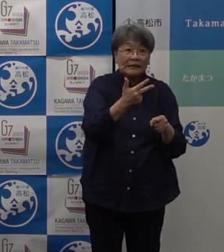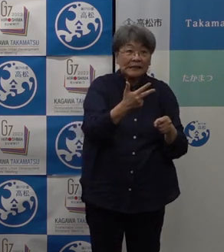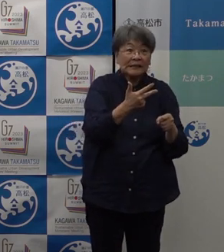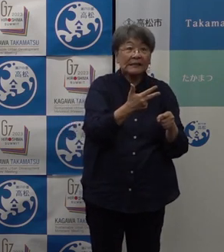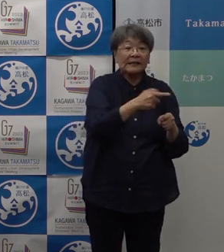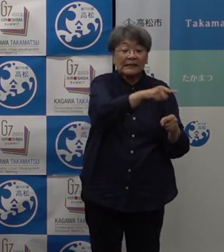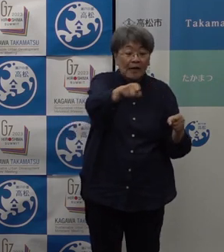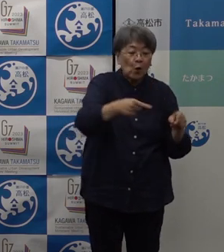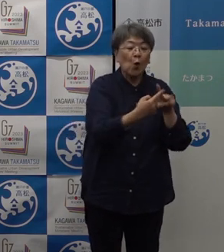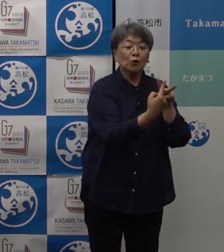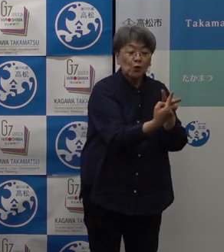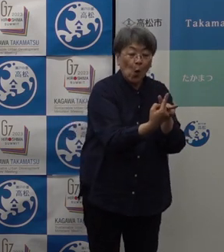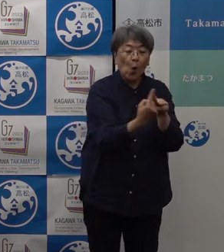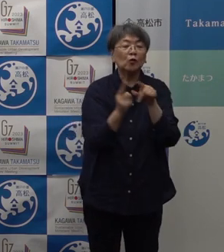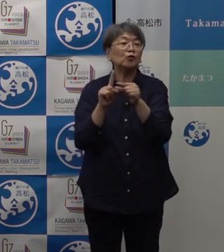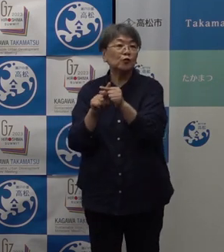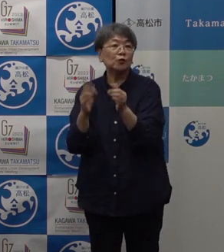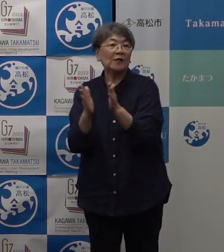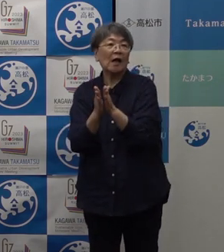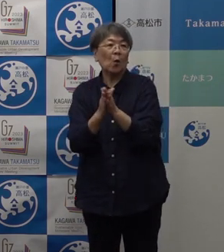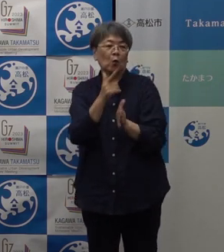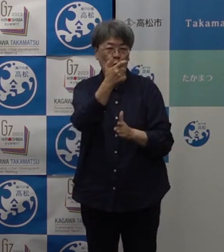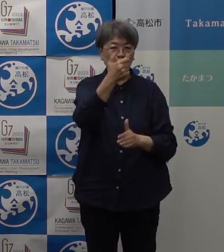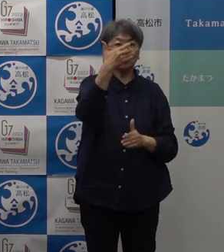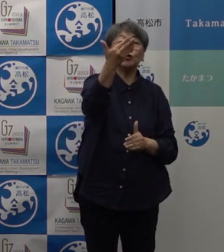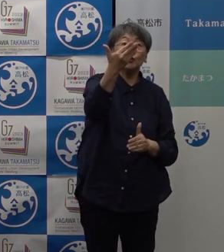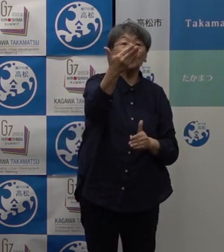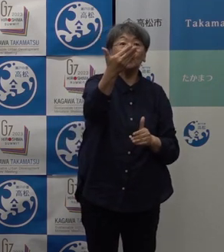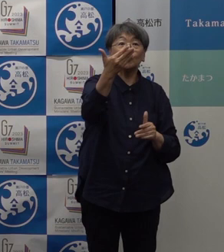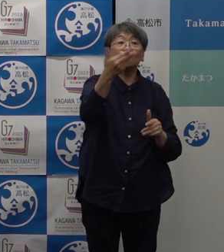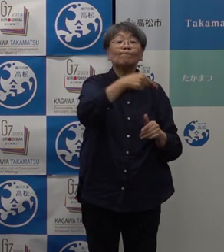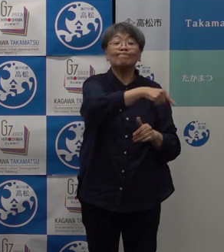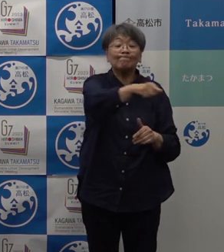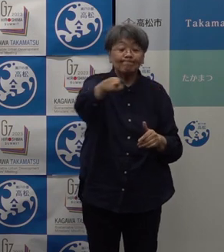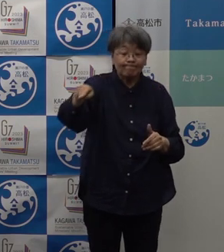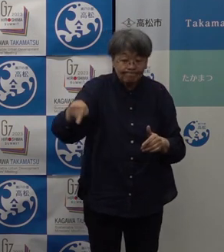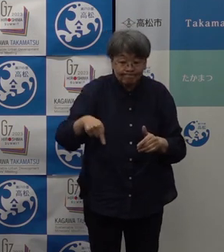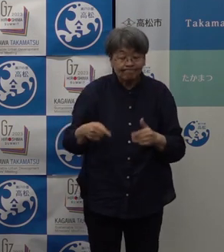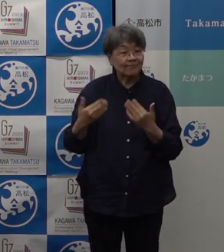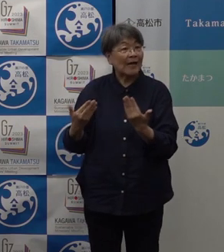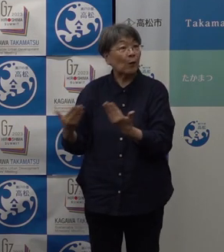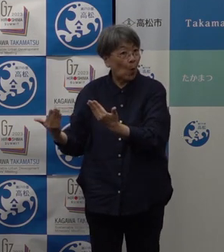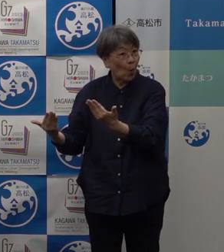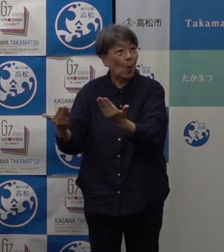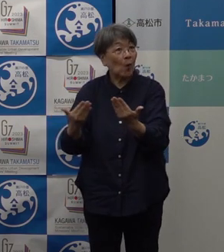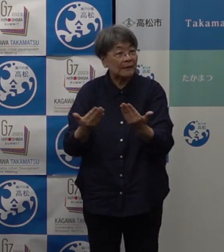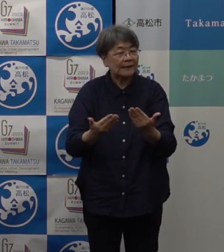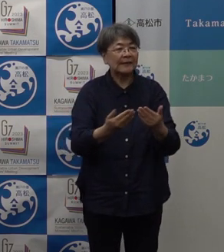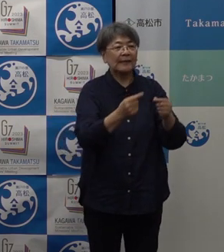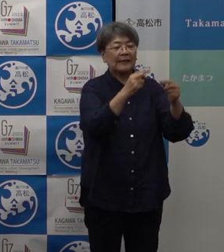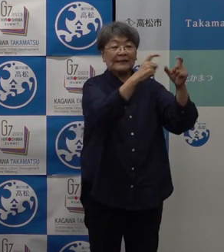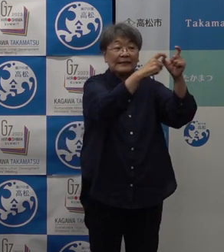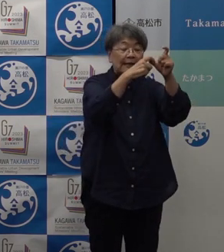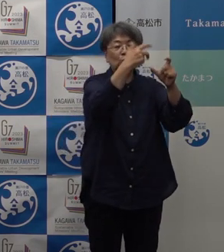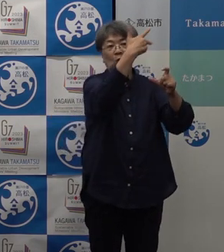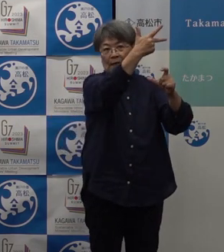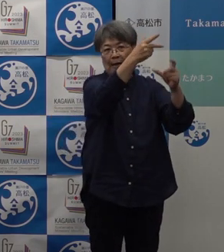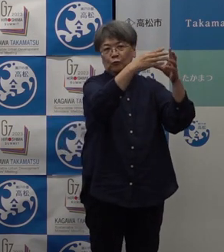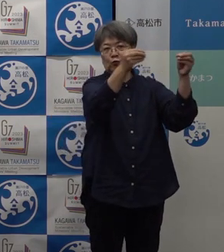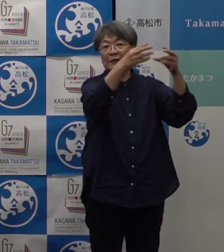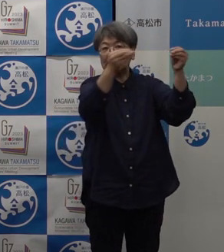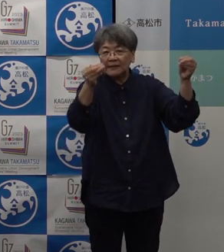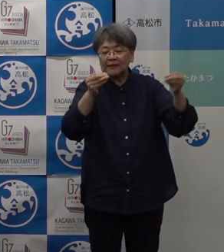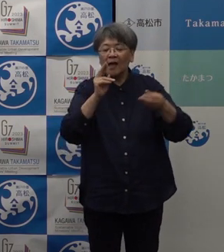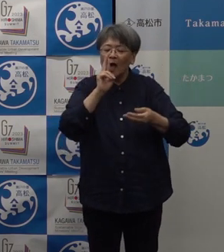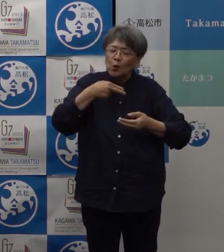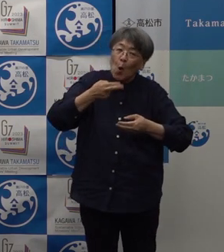69の小中学校で参加7カ国の家庭料理や代表的な食材を使った